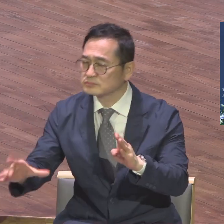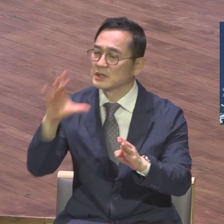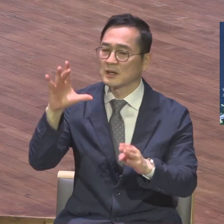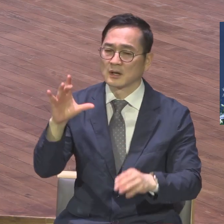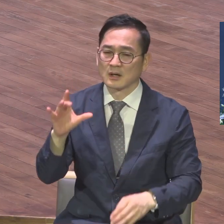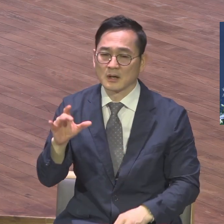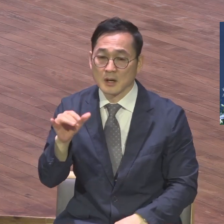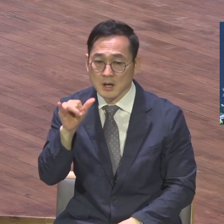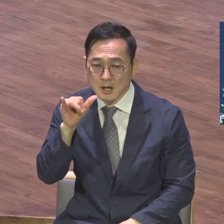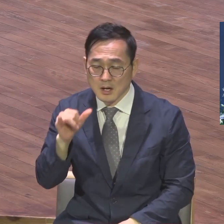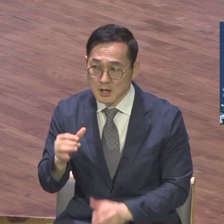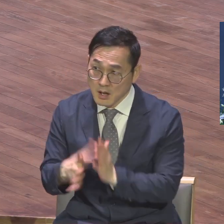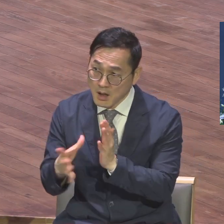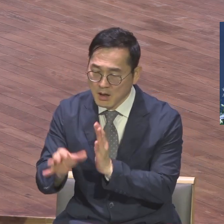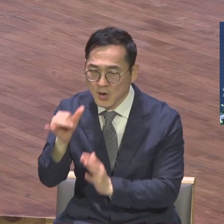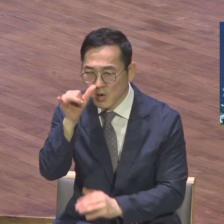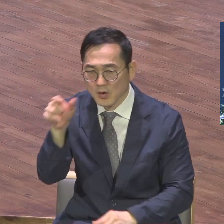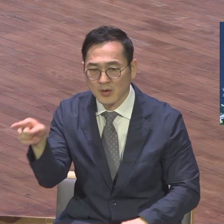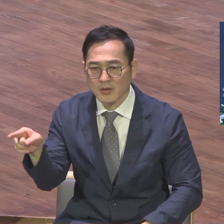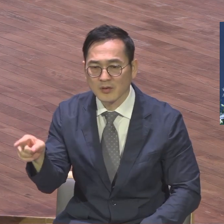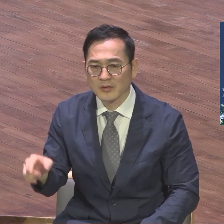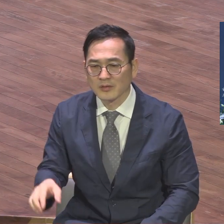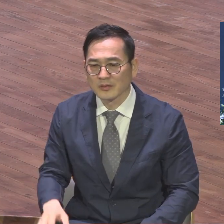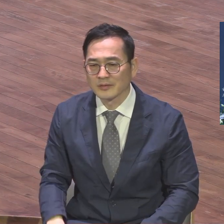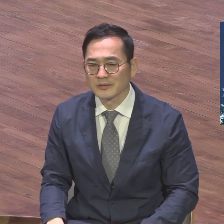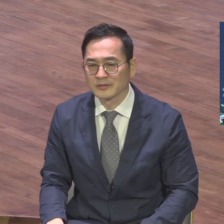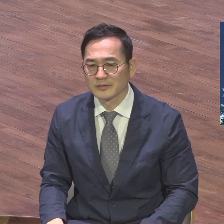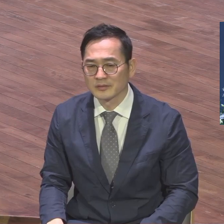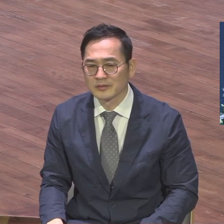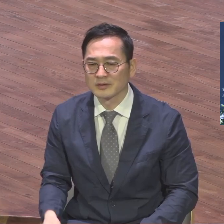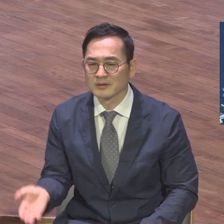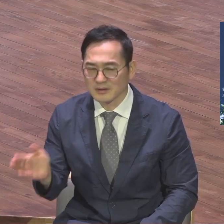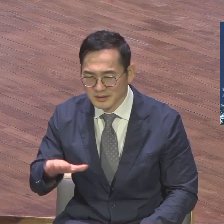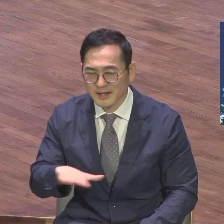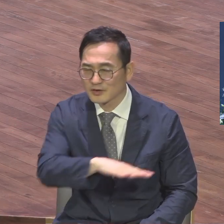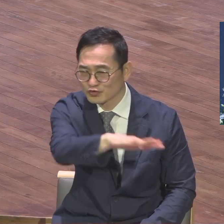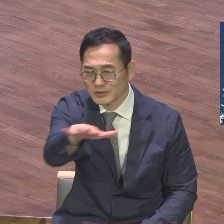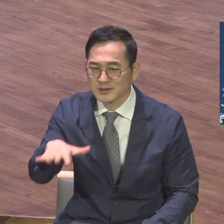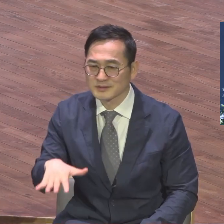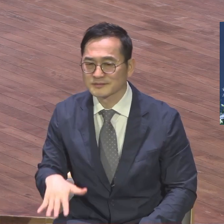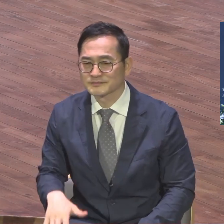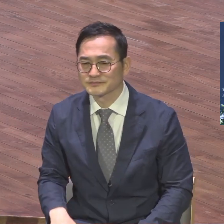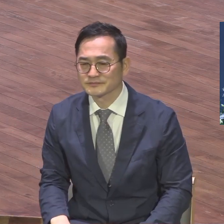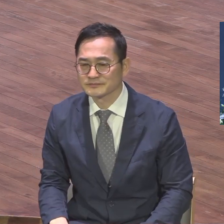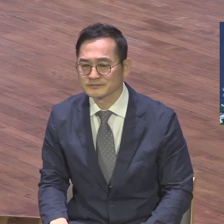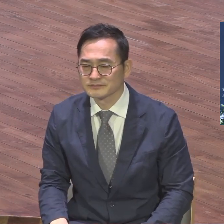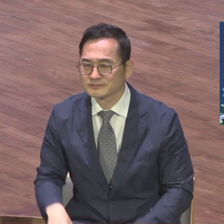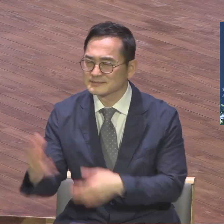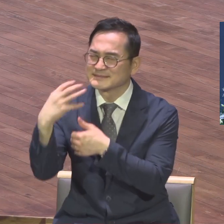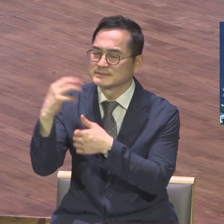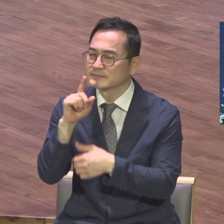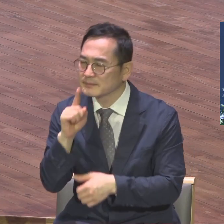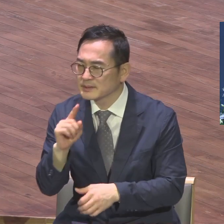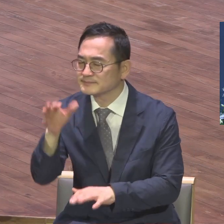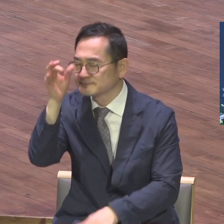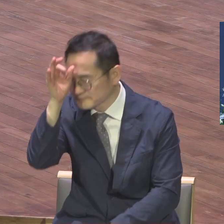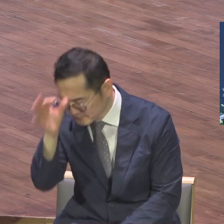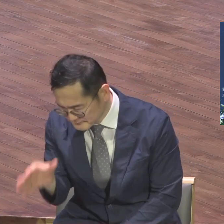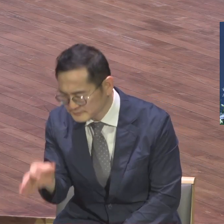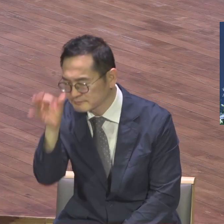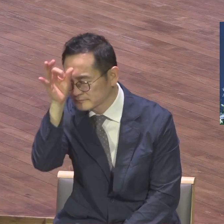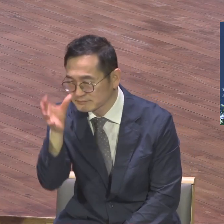그런데도 영혼 사랑하는 전도자는 지속합니다. 지속입니다. 누가 무슨 말 들었다고,